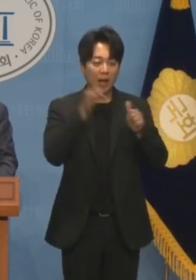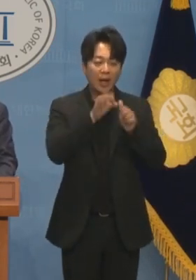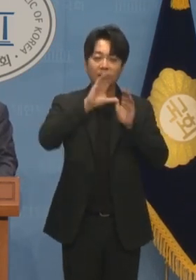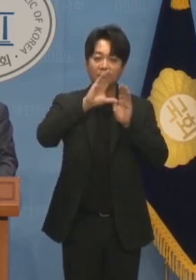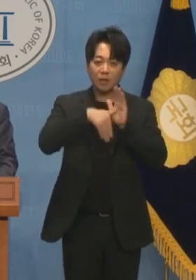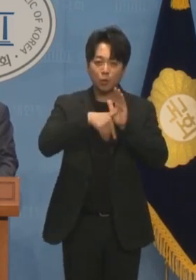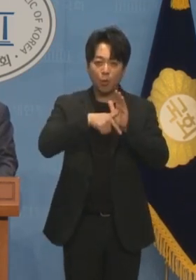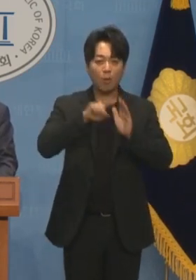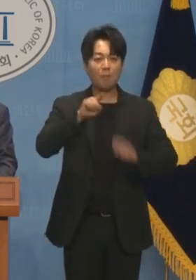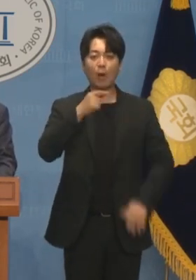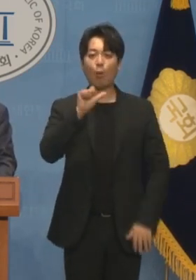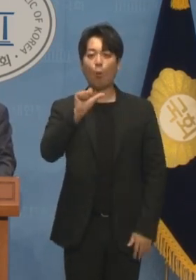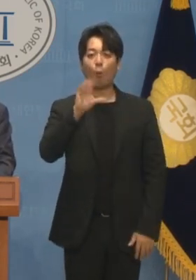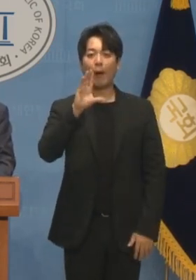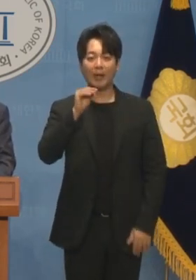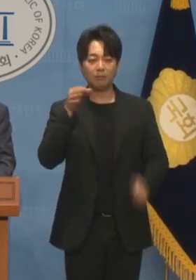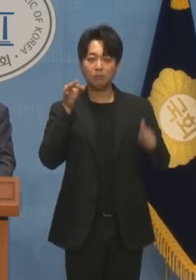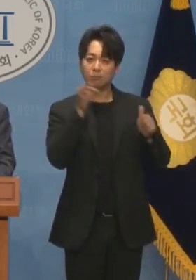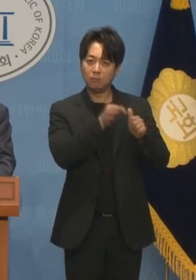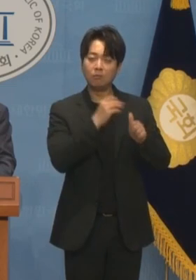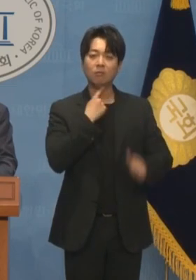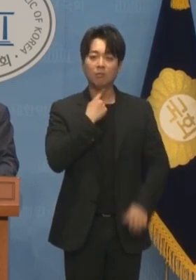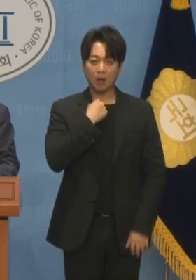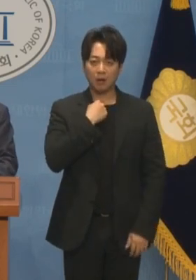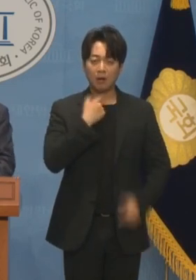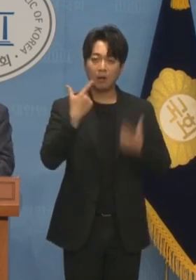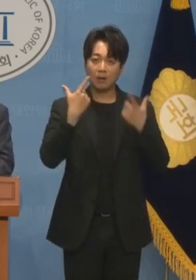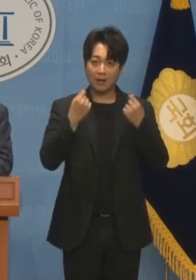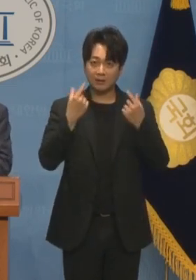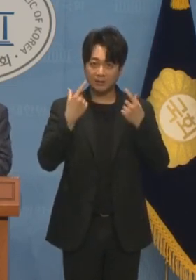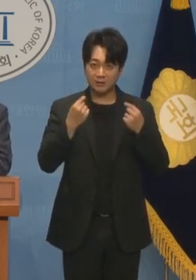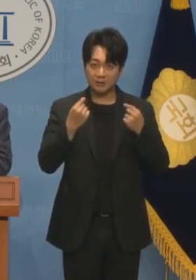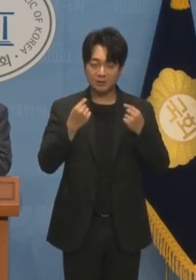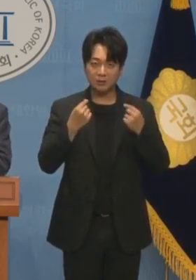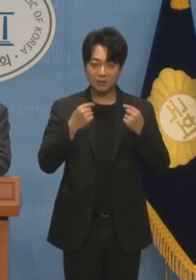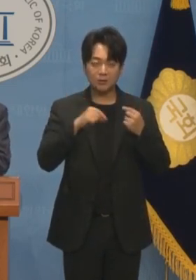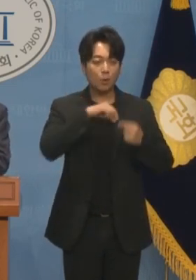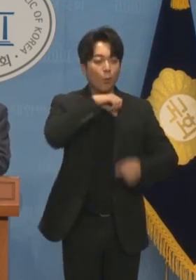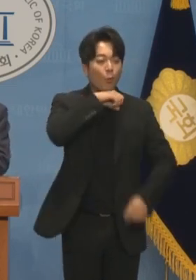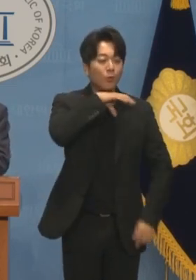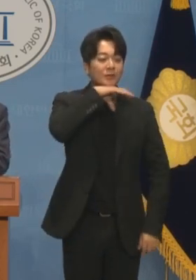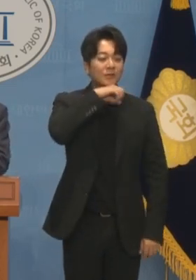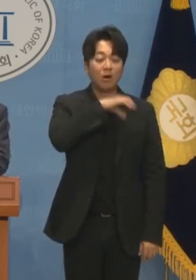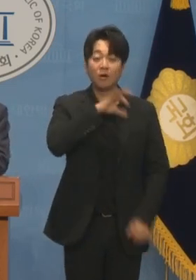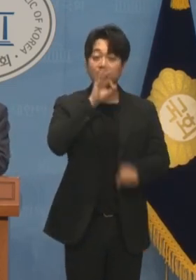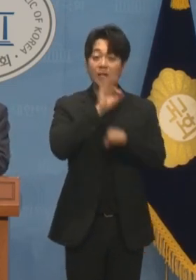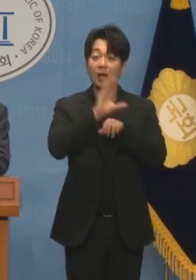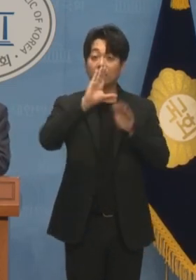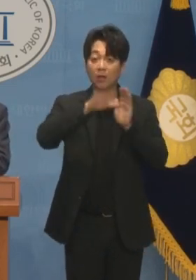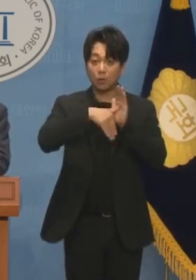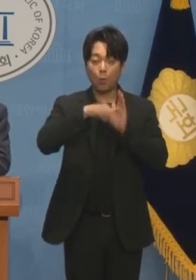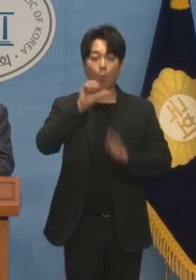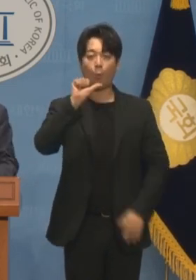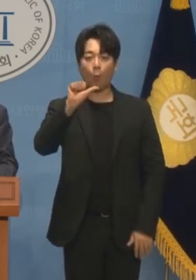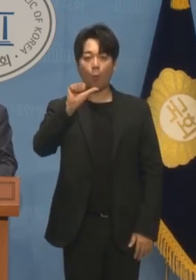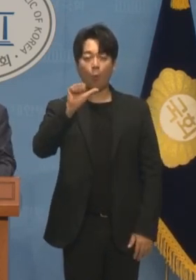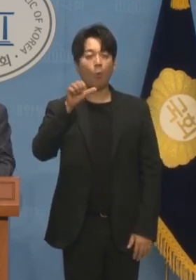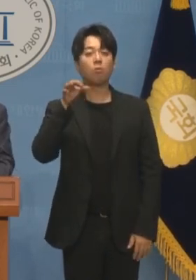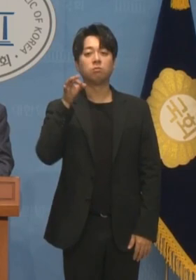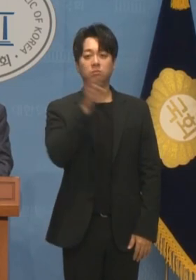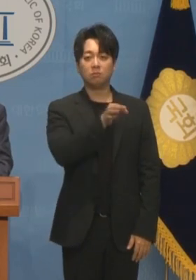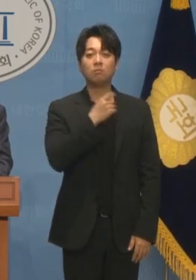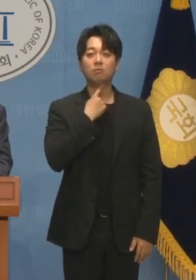물오징어를 살 때도 심지어 5마리만을 구입하는 것을 언론에 보도가 되었기 때문에